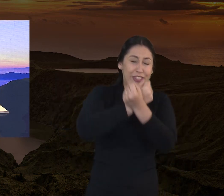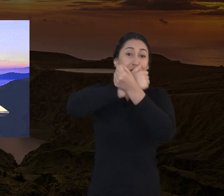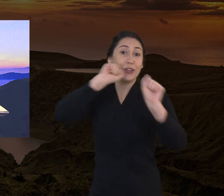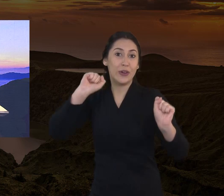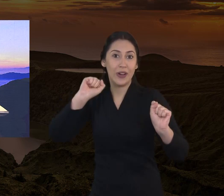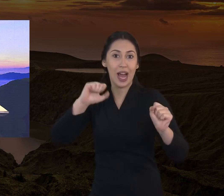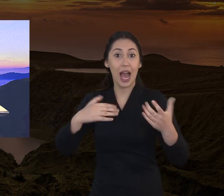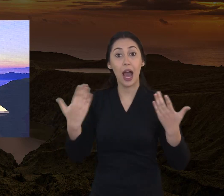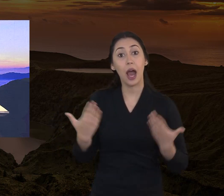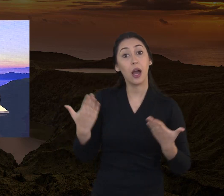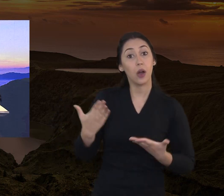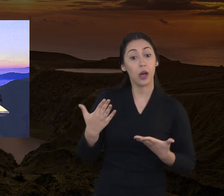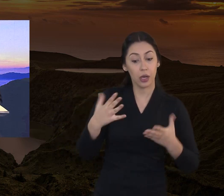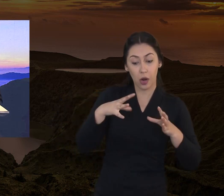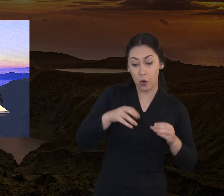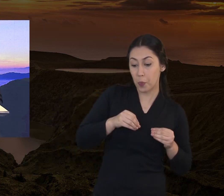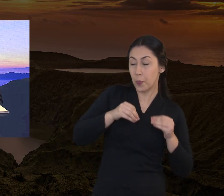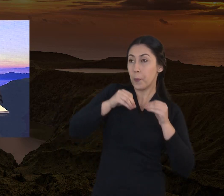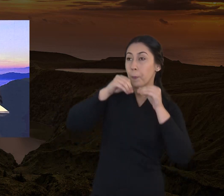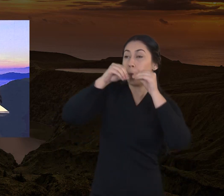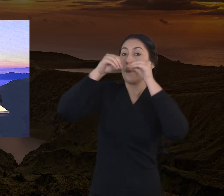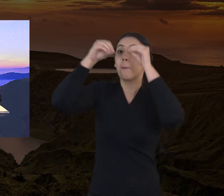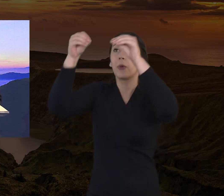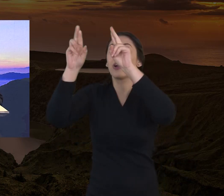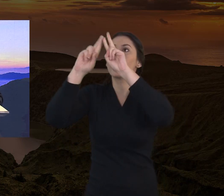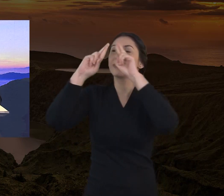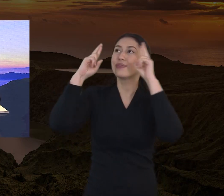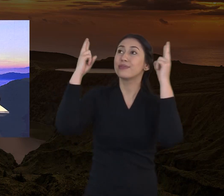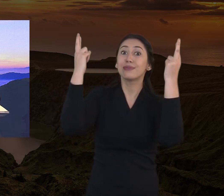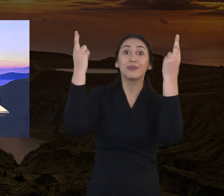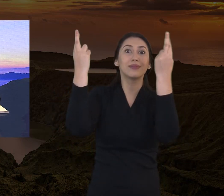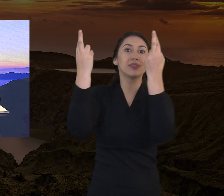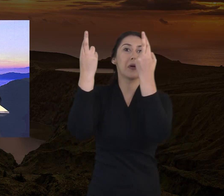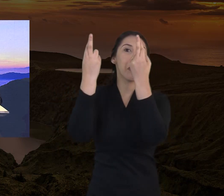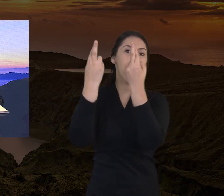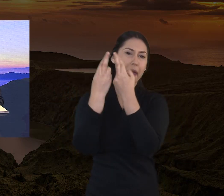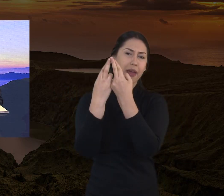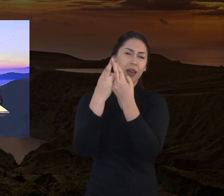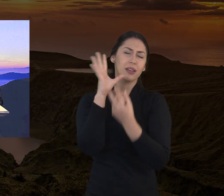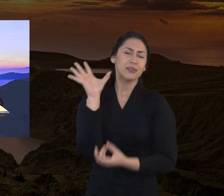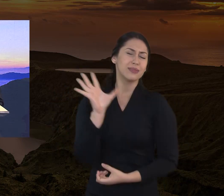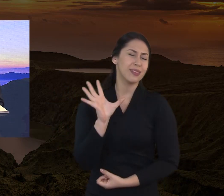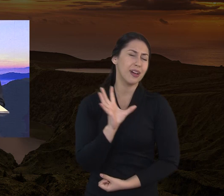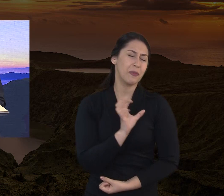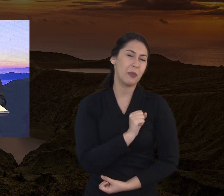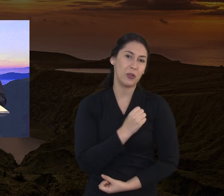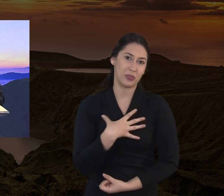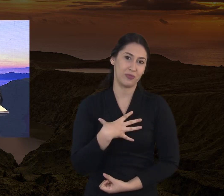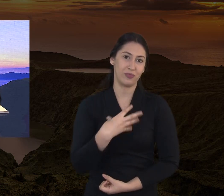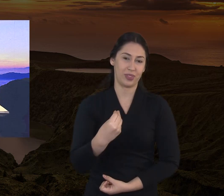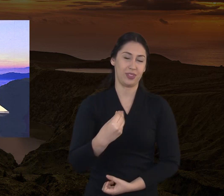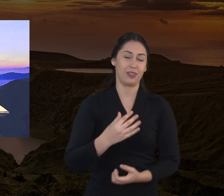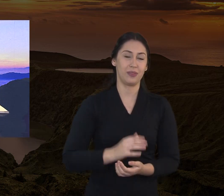transportou para o reino do Filho do seu amor. Quer dizer,